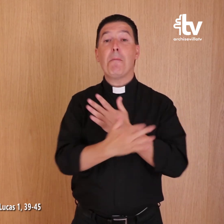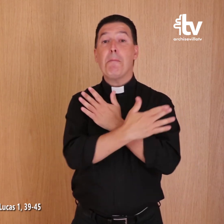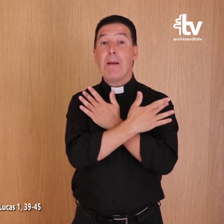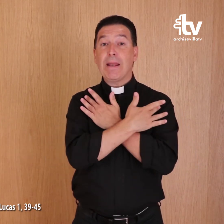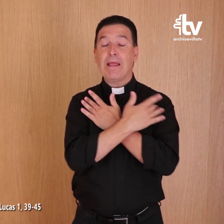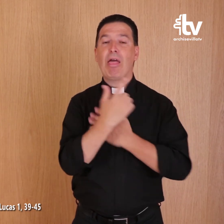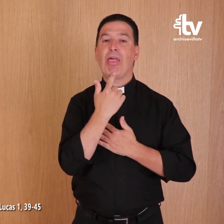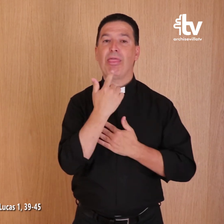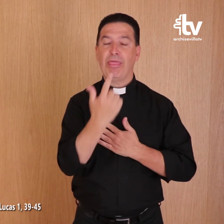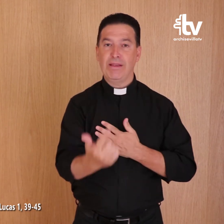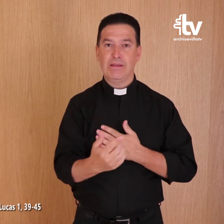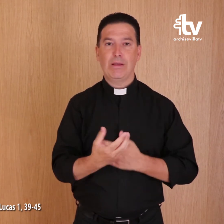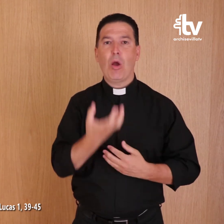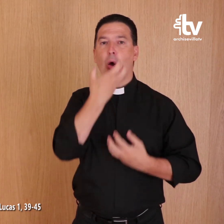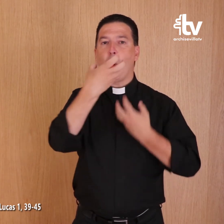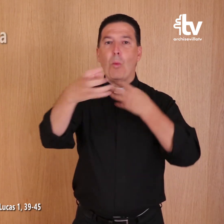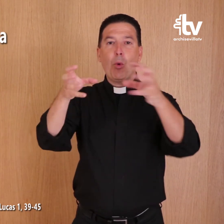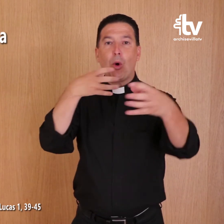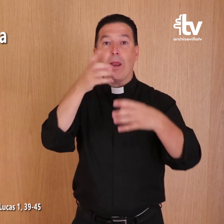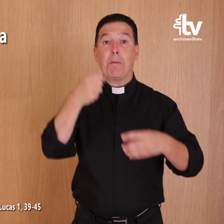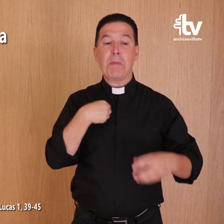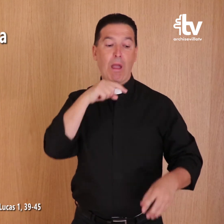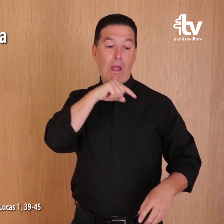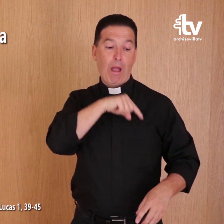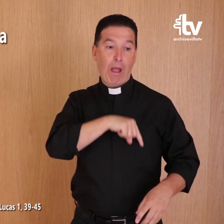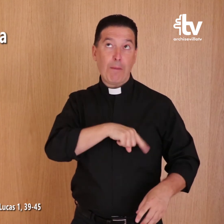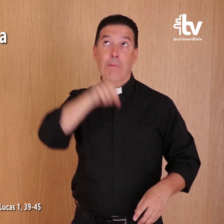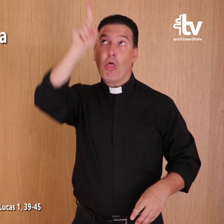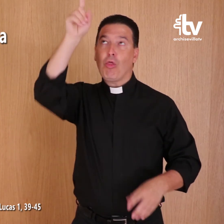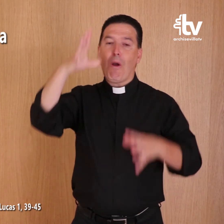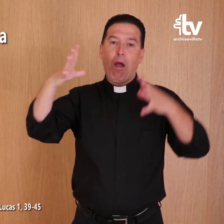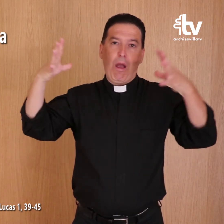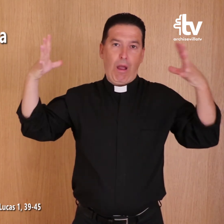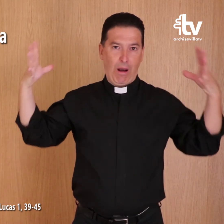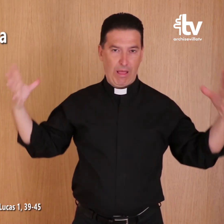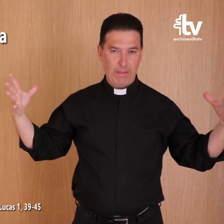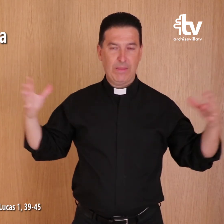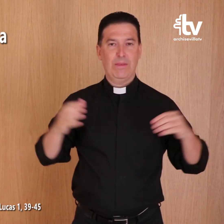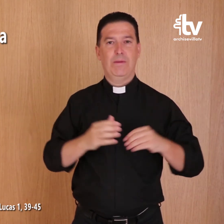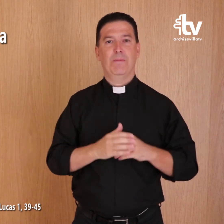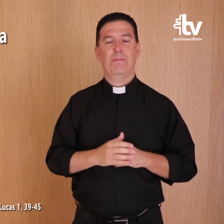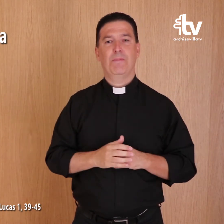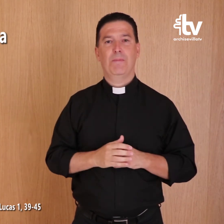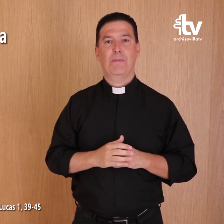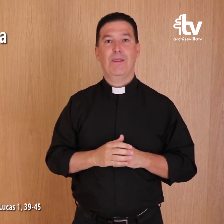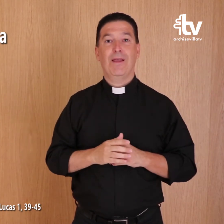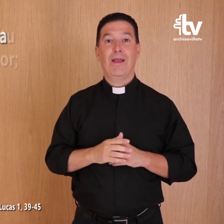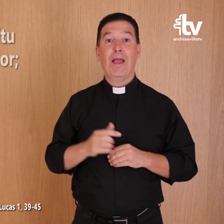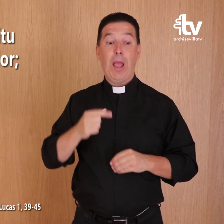María dijo, Proclama mi alma la grandeza del Señor. Se